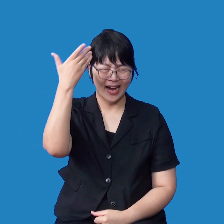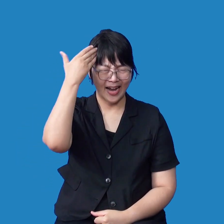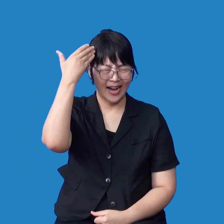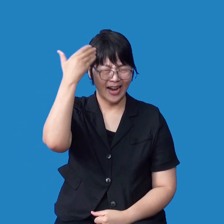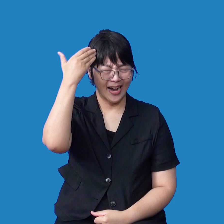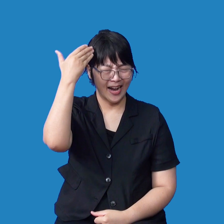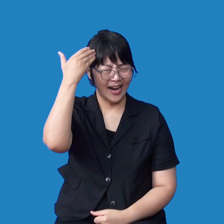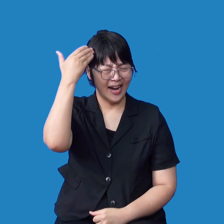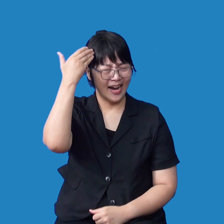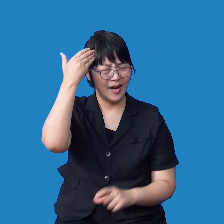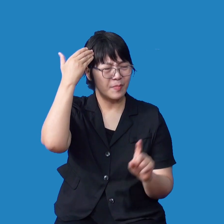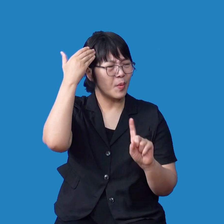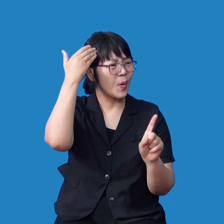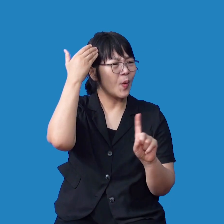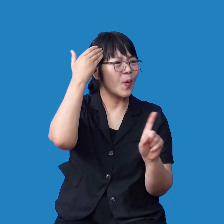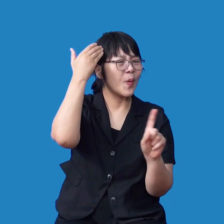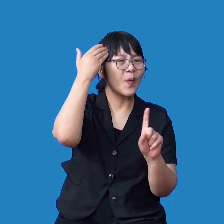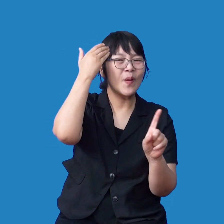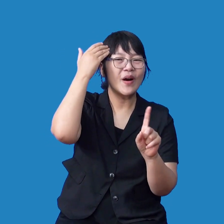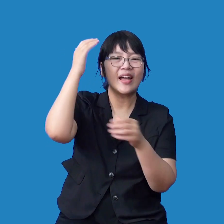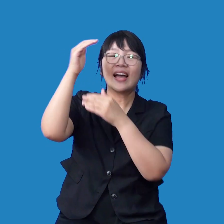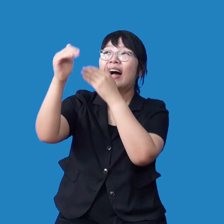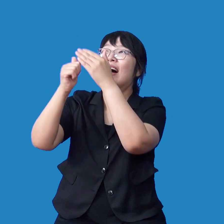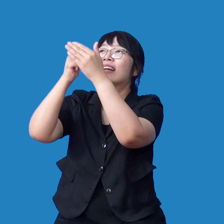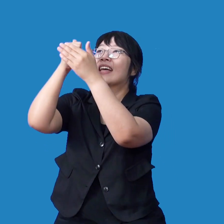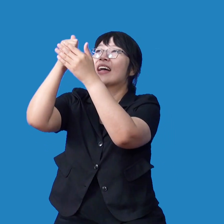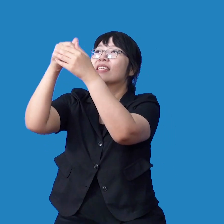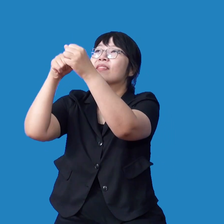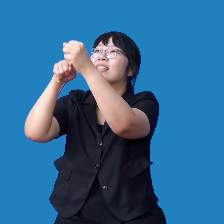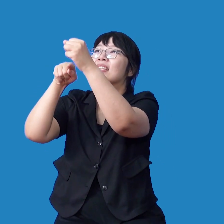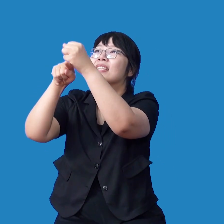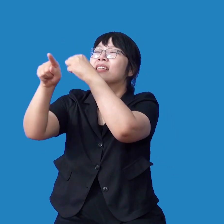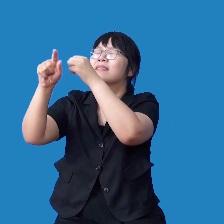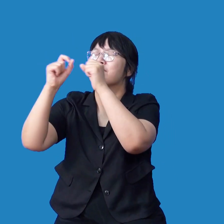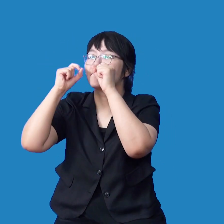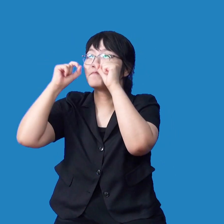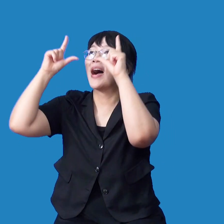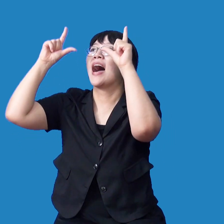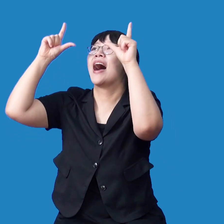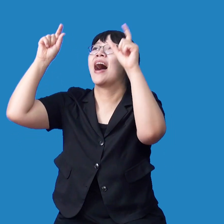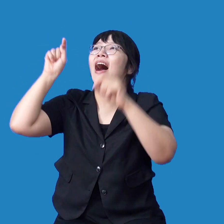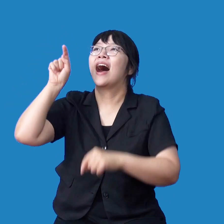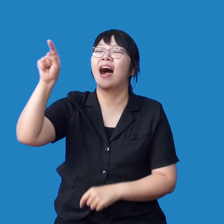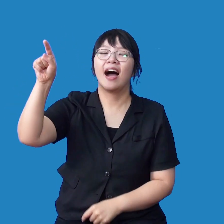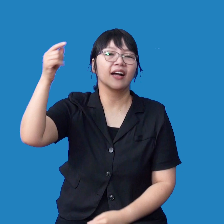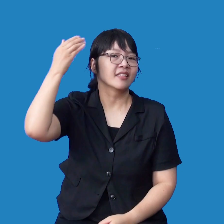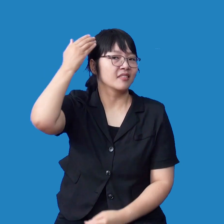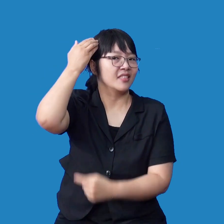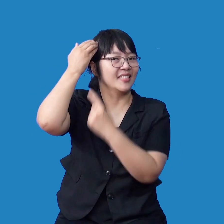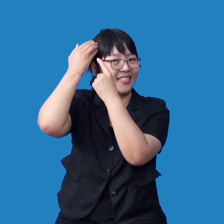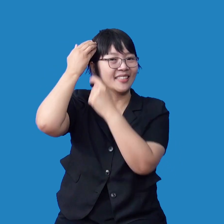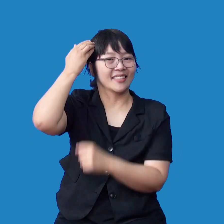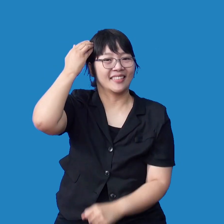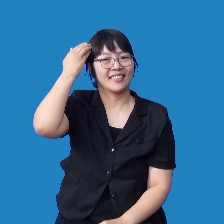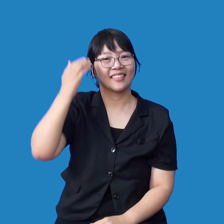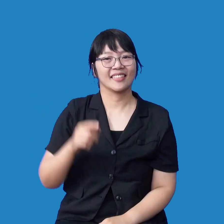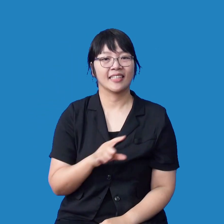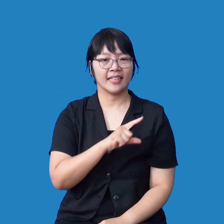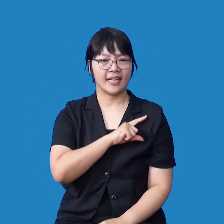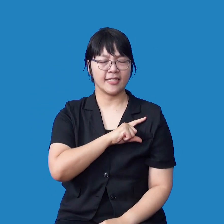the greatest knowledge, 가장 위대한 지식, to know the will of God, 하나님의 뜻을 아는